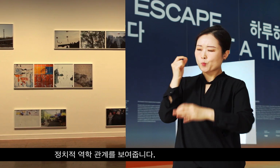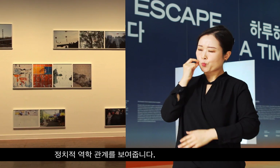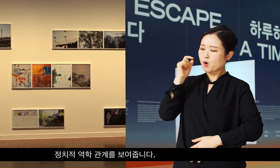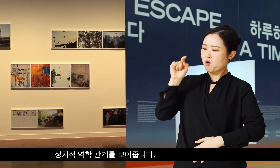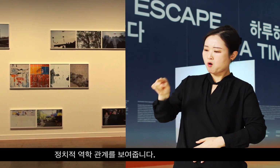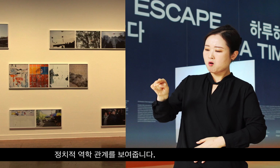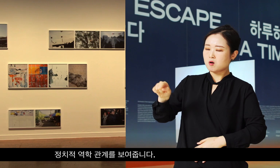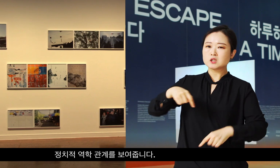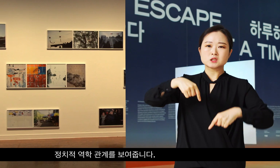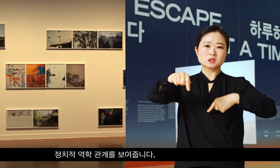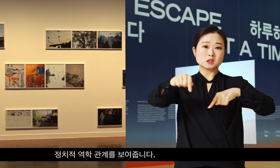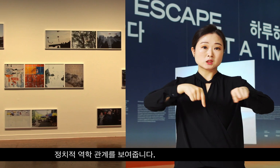역학 관계를 보여줍니다.